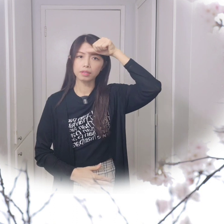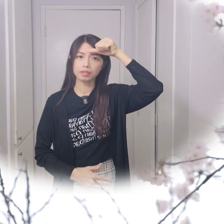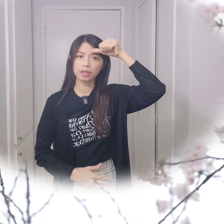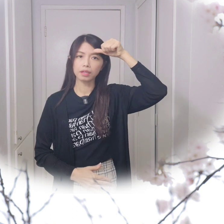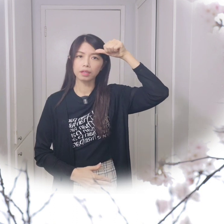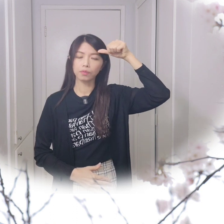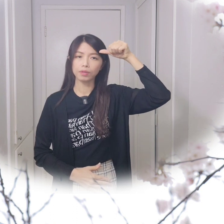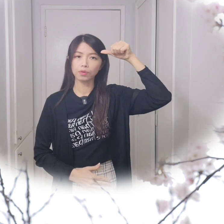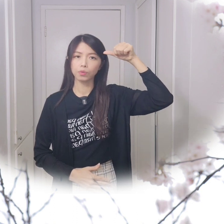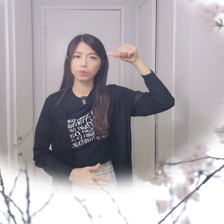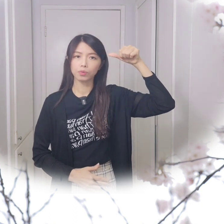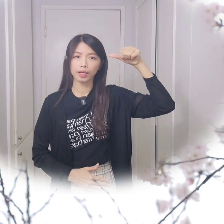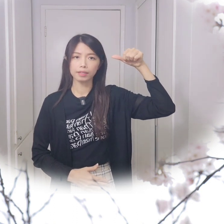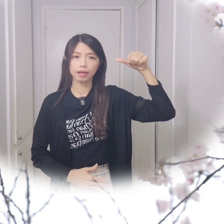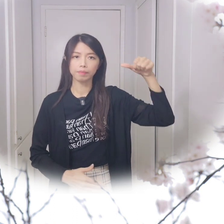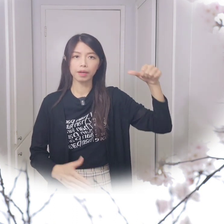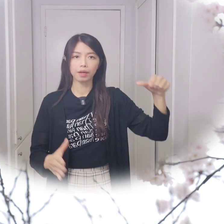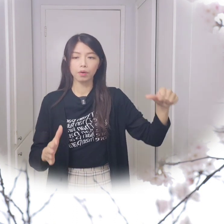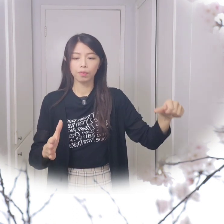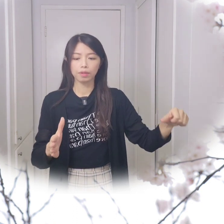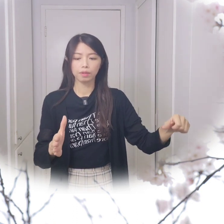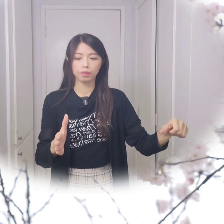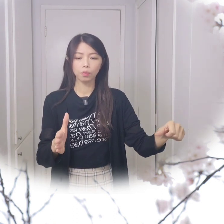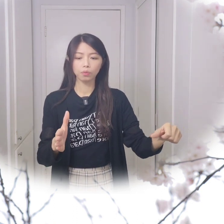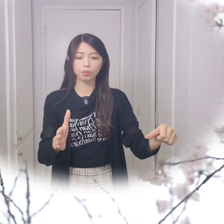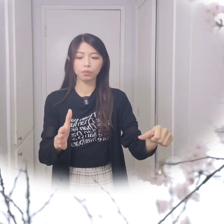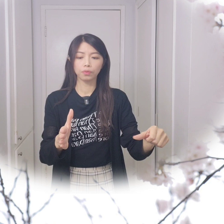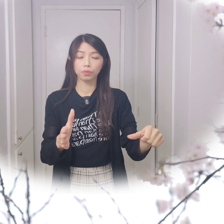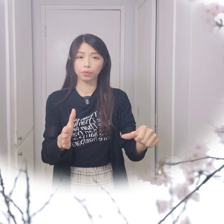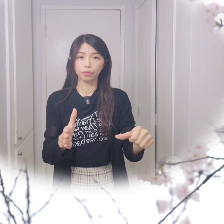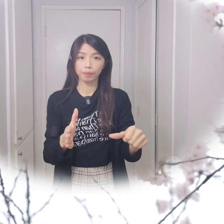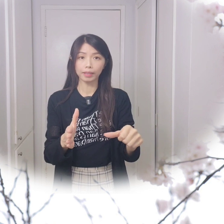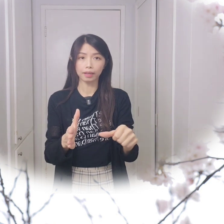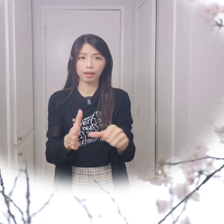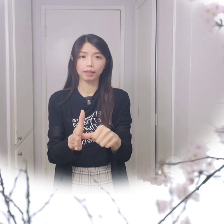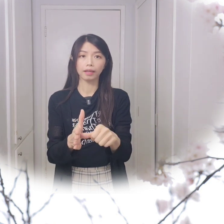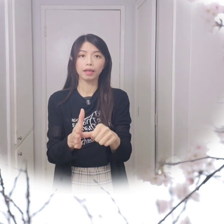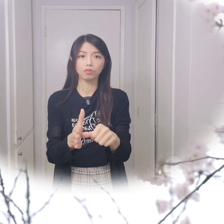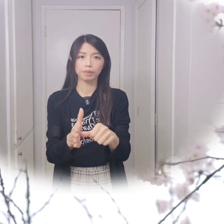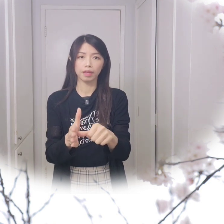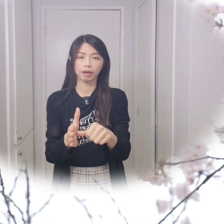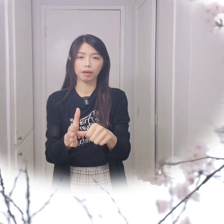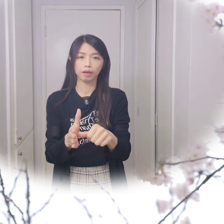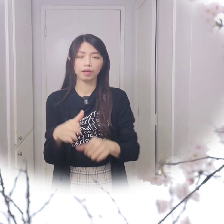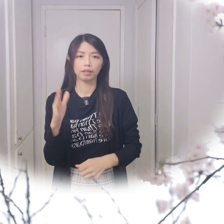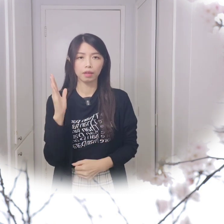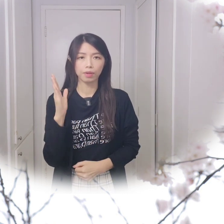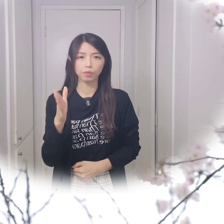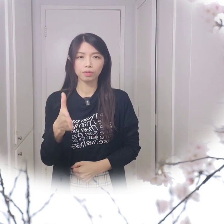스치듯이 왼쪽에서 오른쪽으로 가신 다음에 왼손 바닥에 닿게 해주시면 돼요.